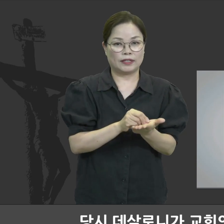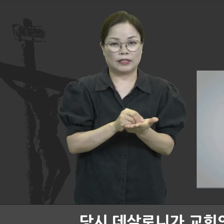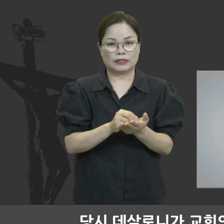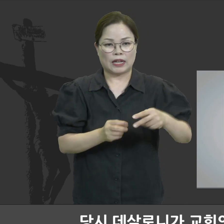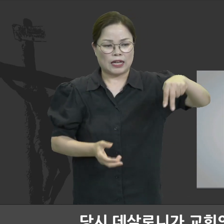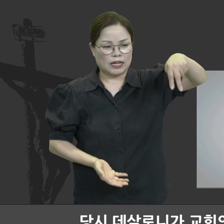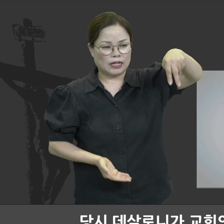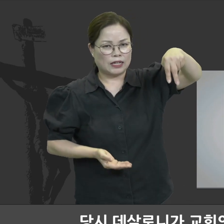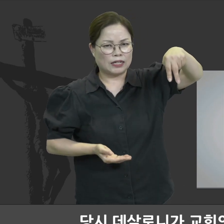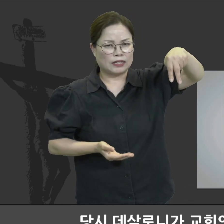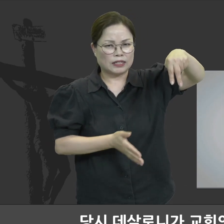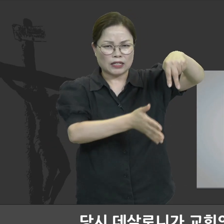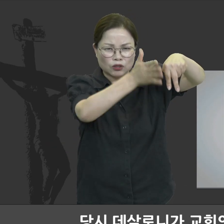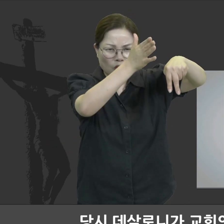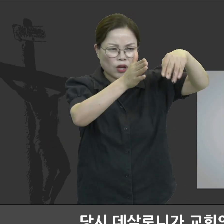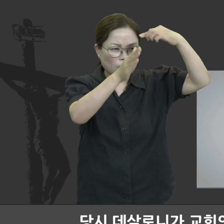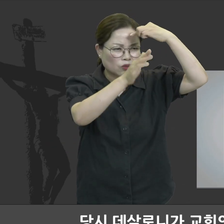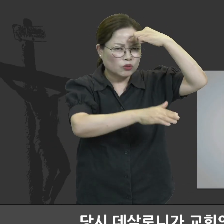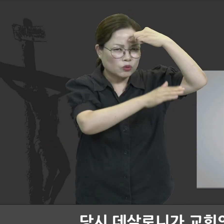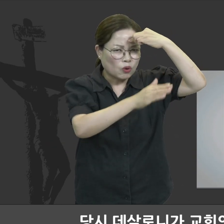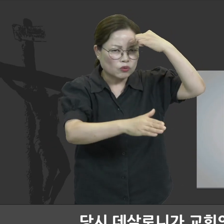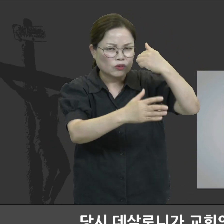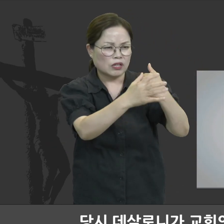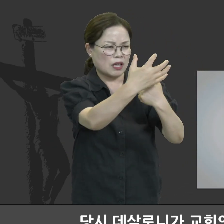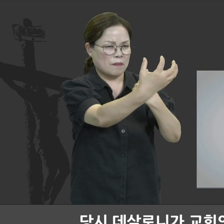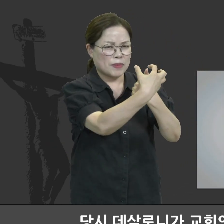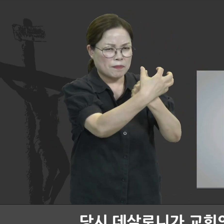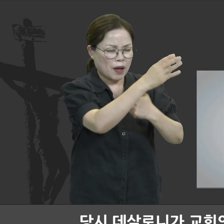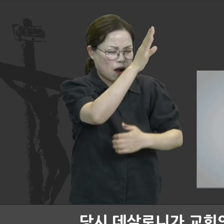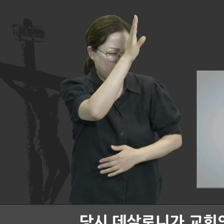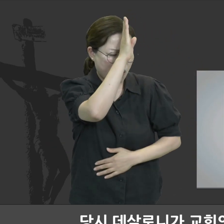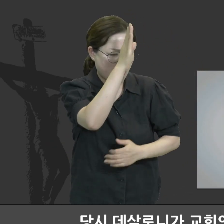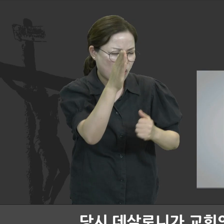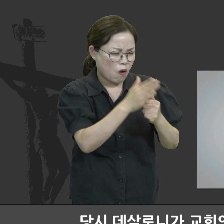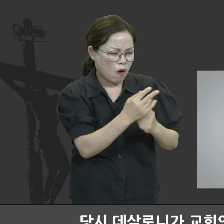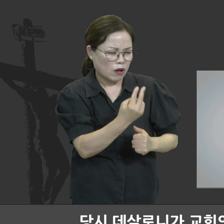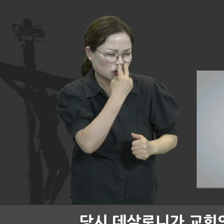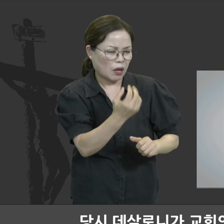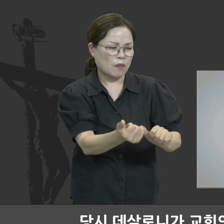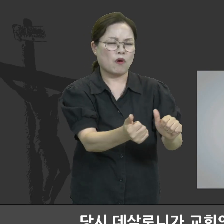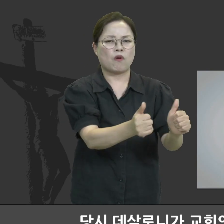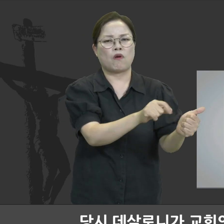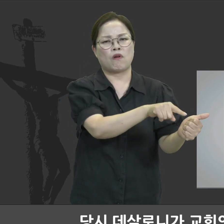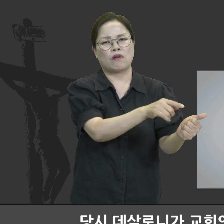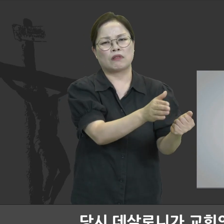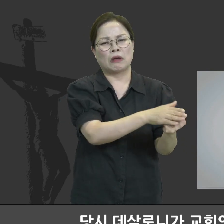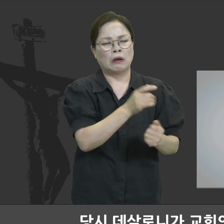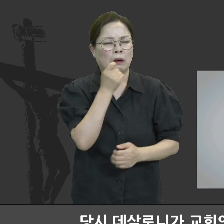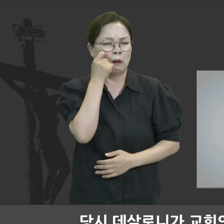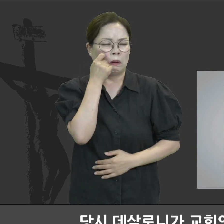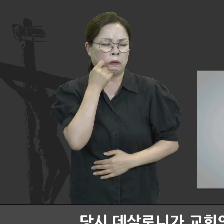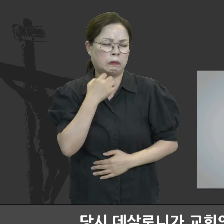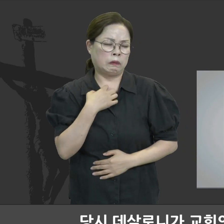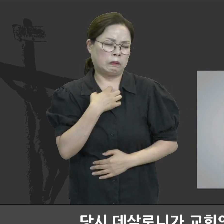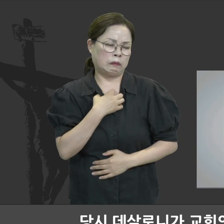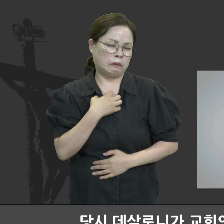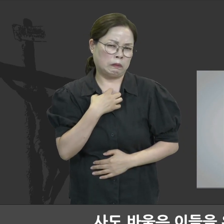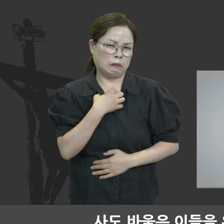당시 데살로니가 교회의 성도들은 핍박 또는 병고로 목숨을 잃은 지체들로 인해 슬퍼하고